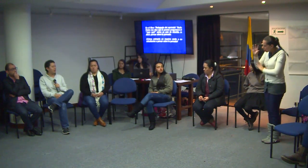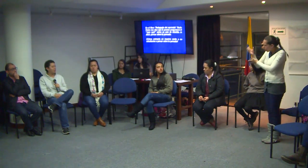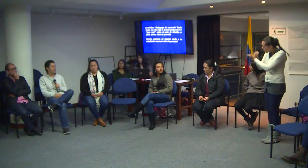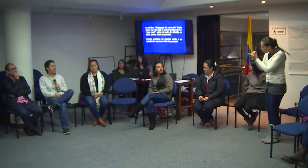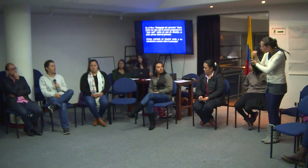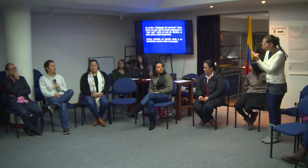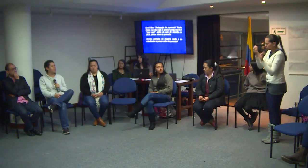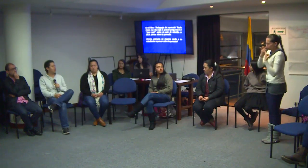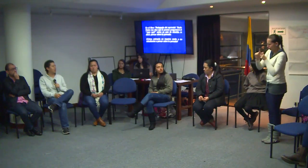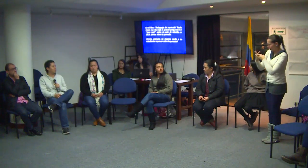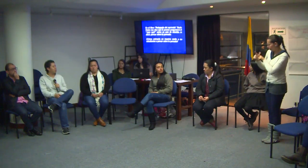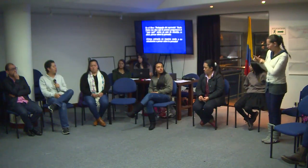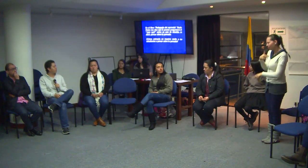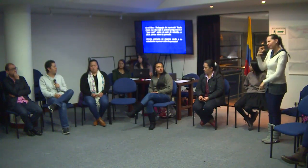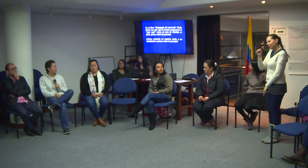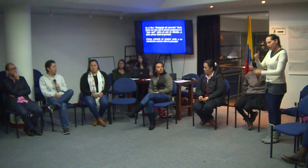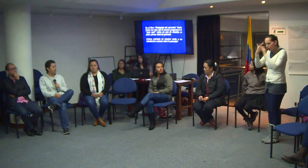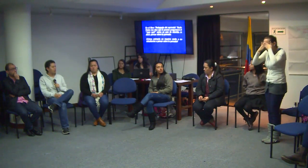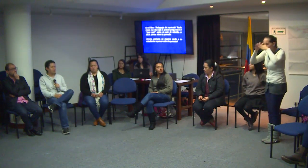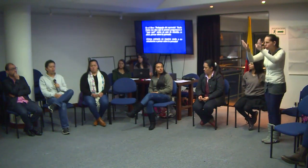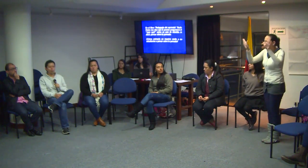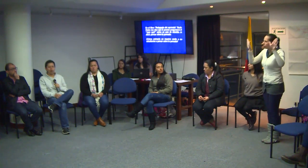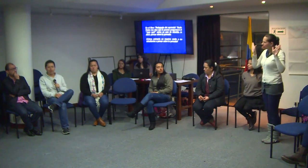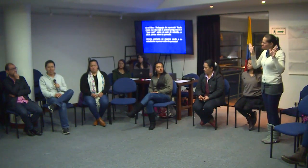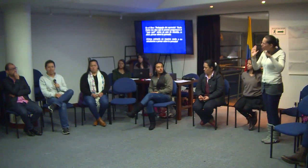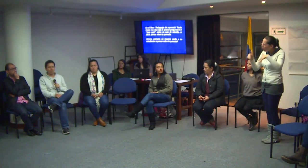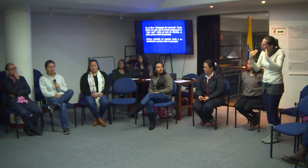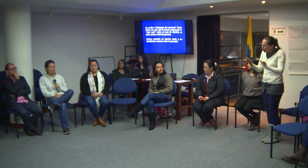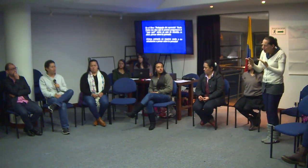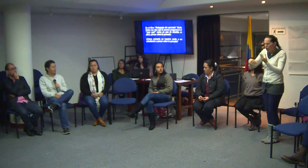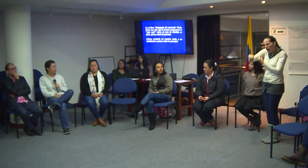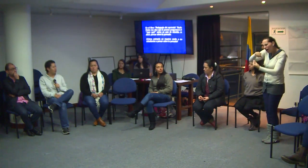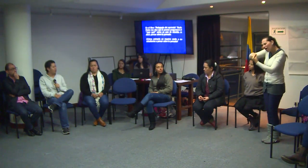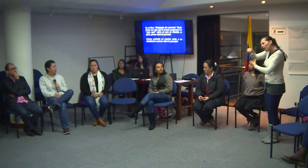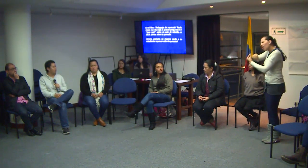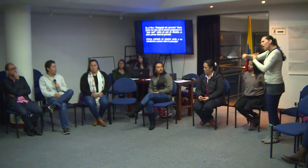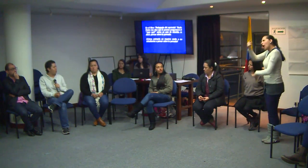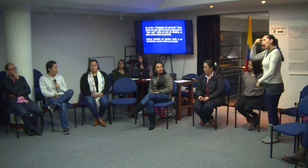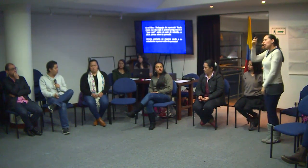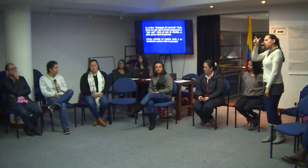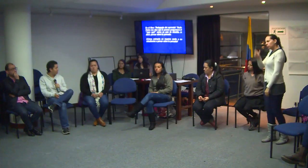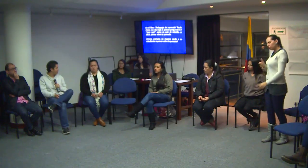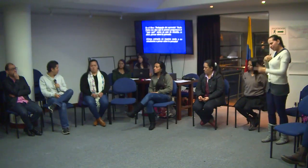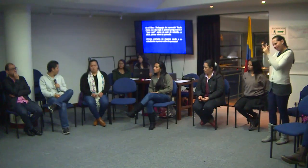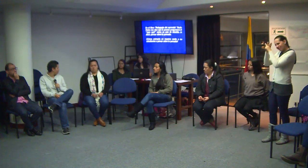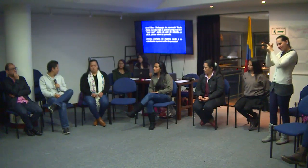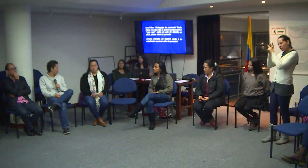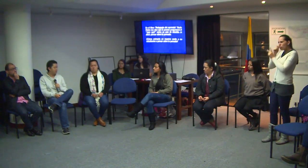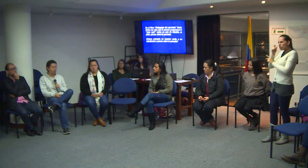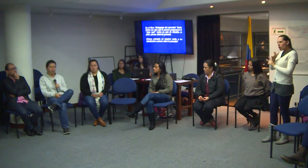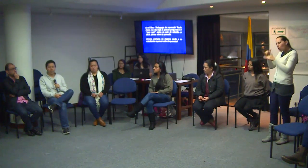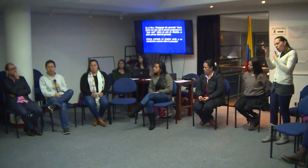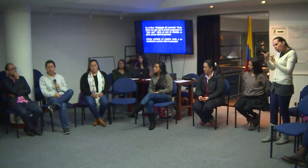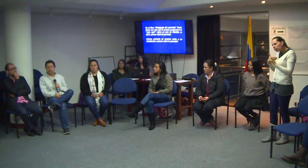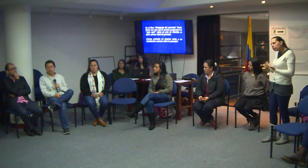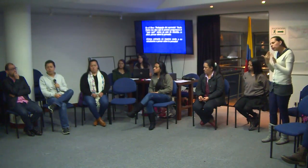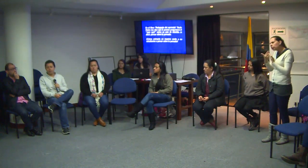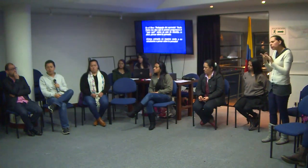y permitirme una mirada muy amplia desde cómo cada área se piensa el ser humano y cómo aporta ese desarrollo del ser humano.